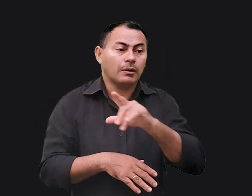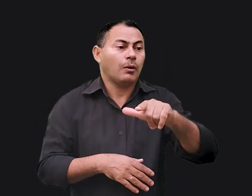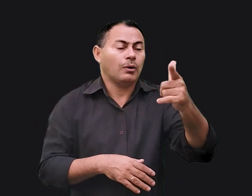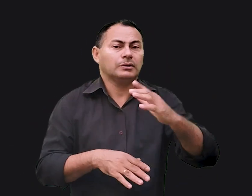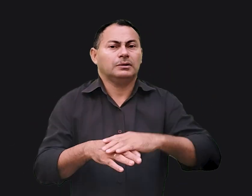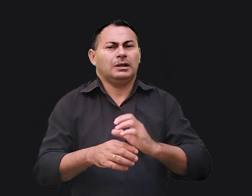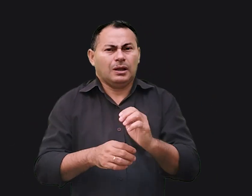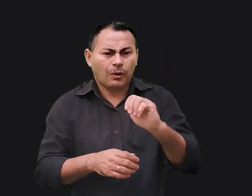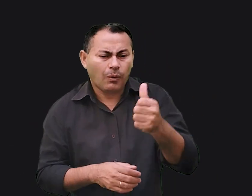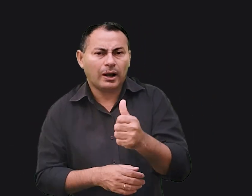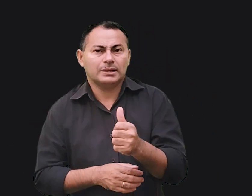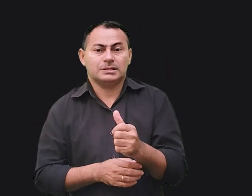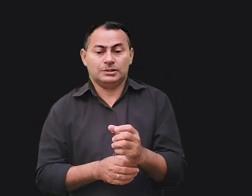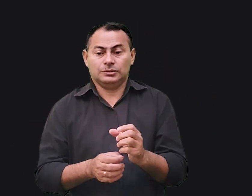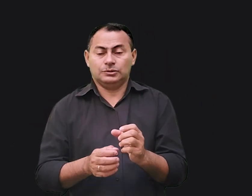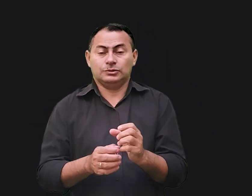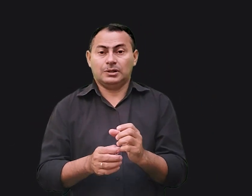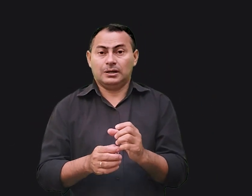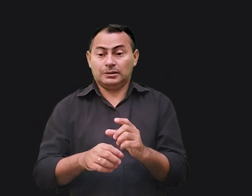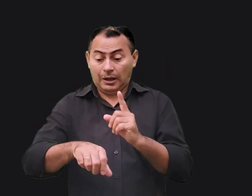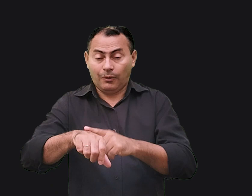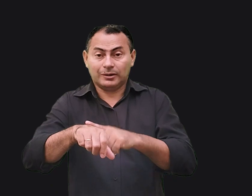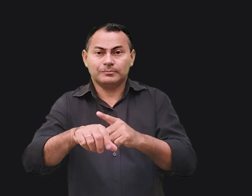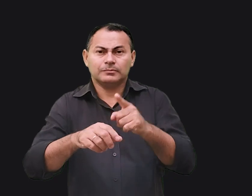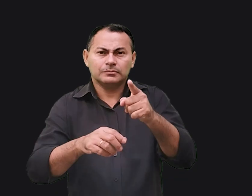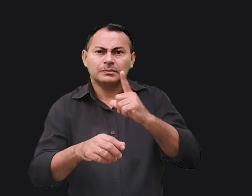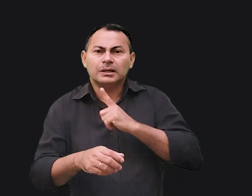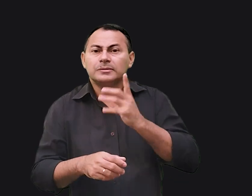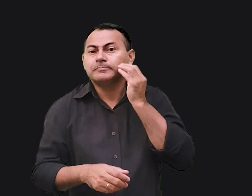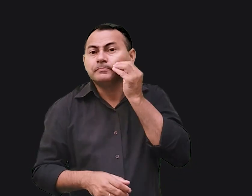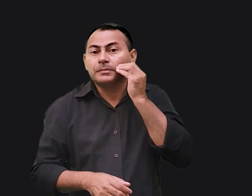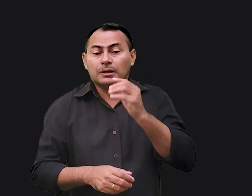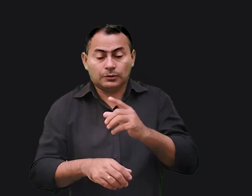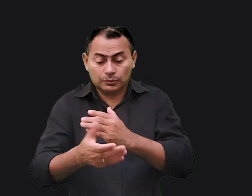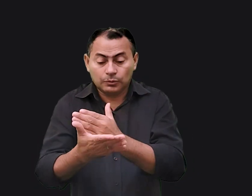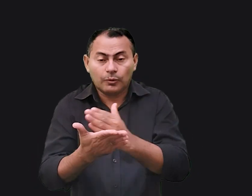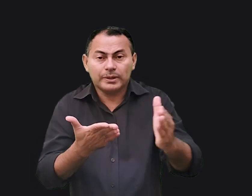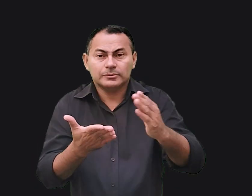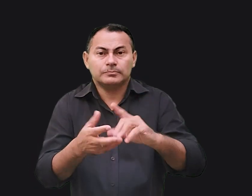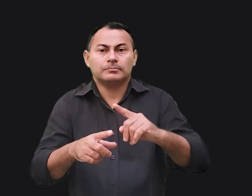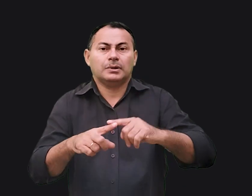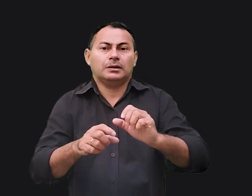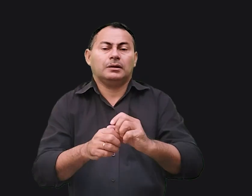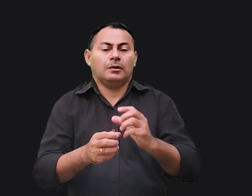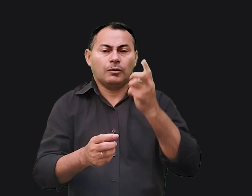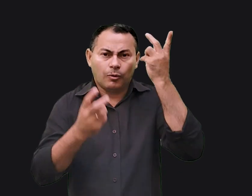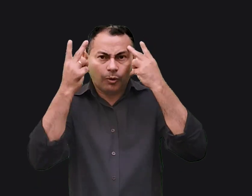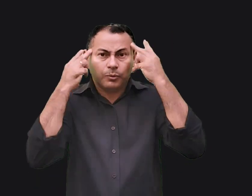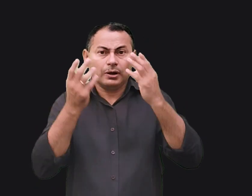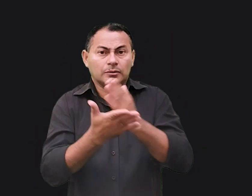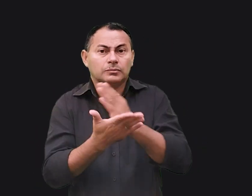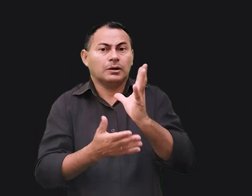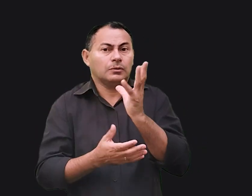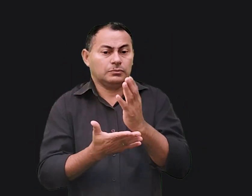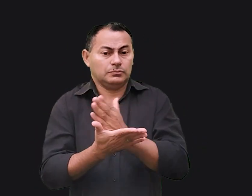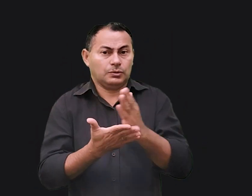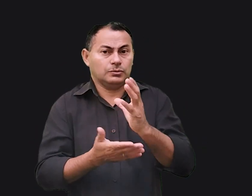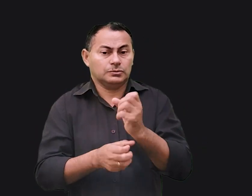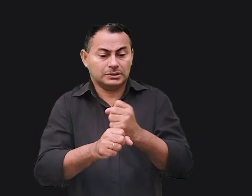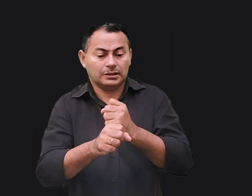com outras é quase instantâneo. Pode ser que você tenha essa experiência logo no começo, mas é comum levar alguns anos até que você